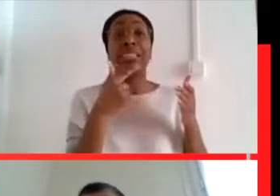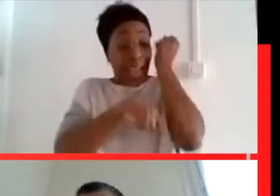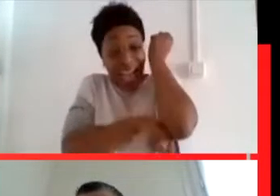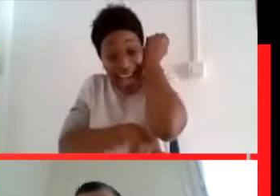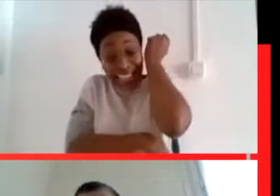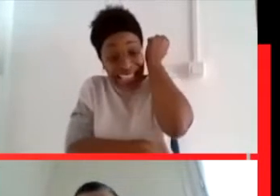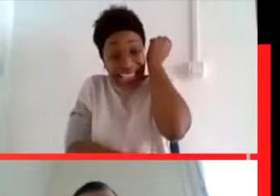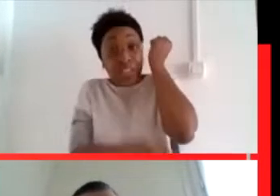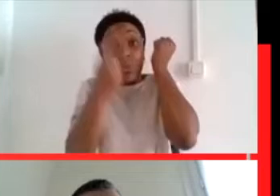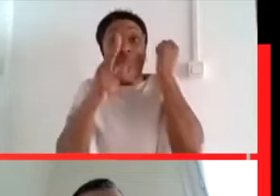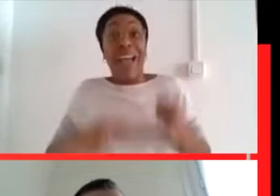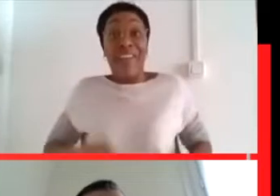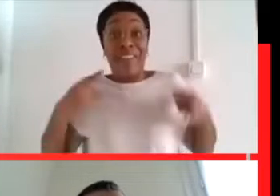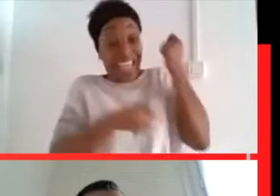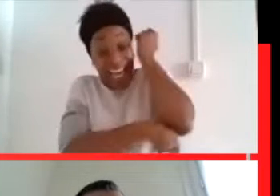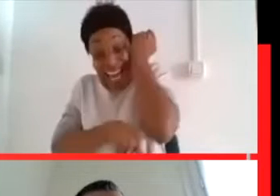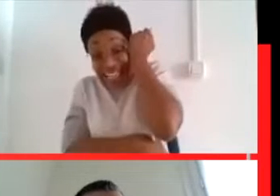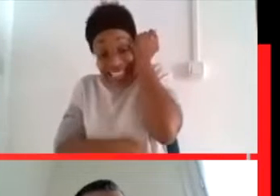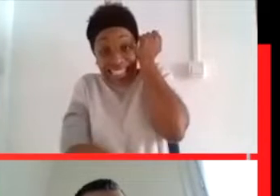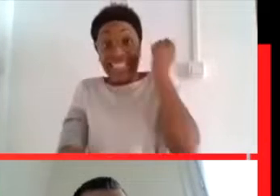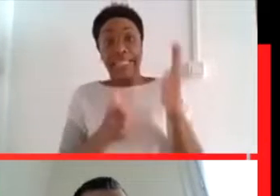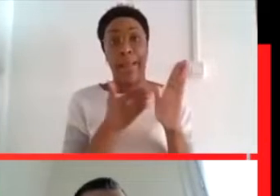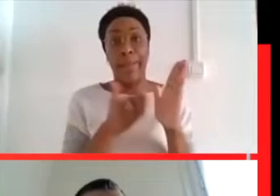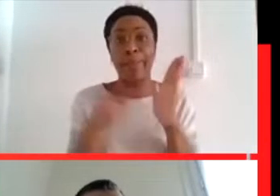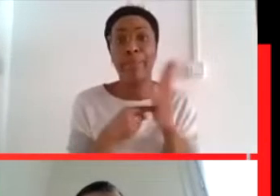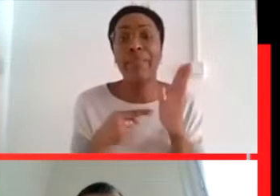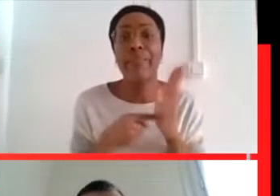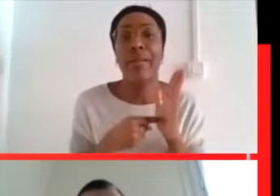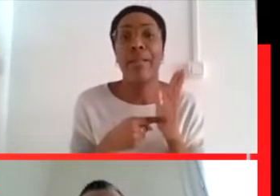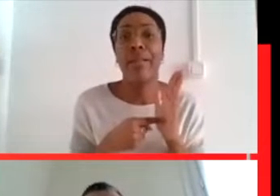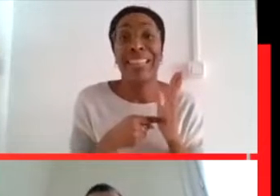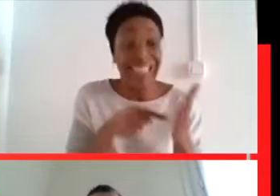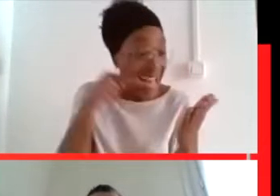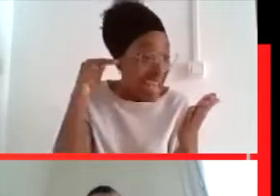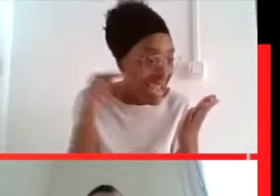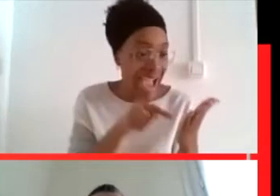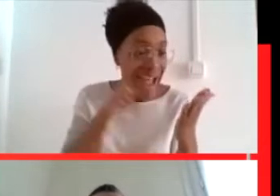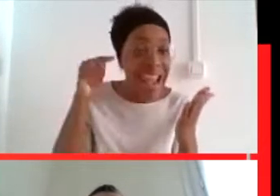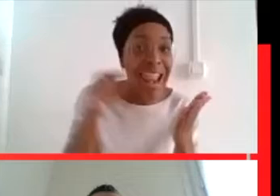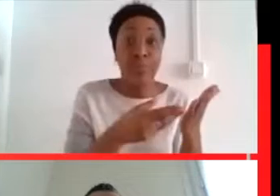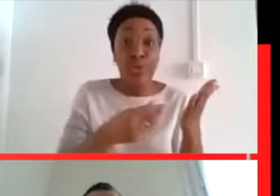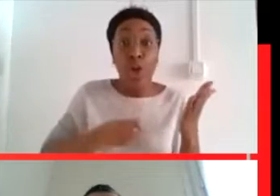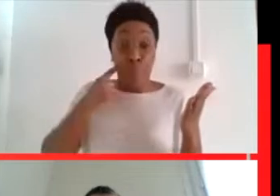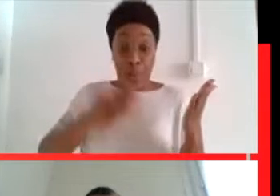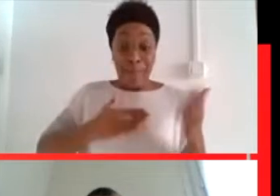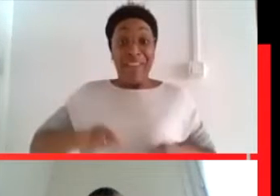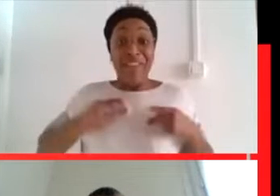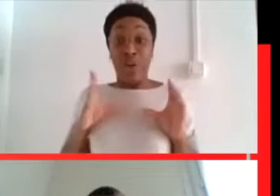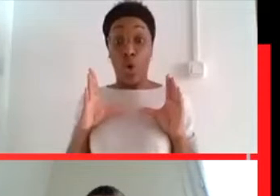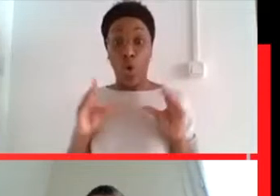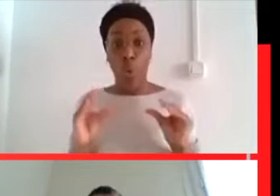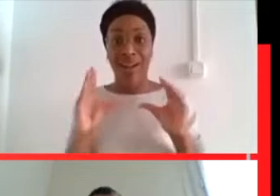ta vie. C'est là où eh bien, tu vas pouvoir extraire pour ta vie la vérité qui va